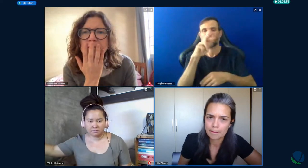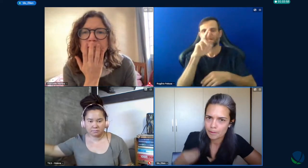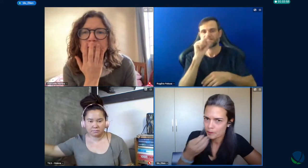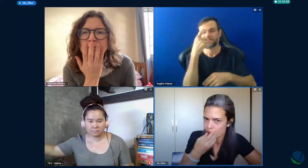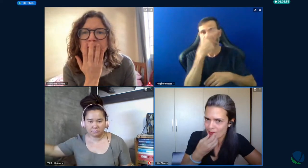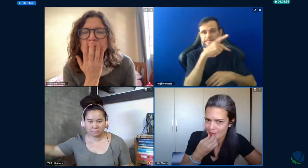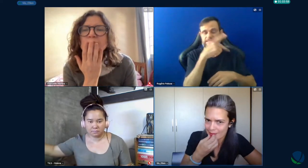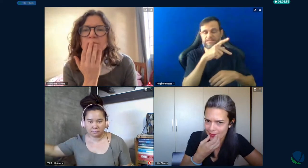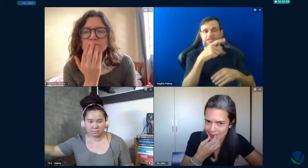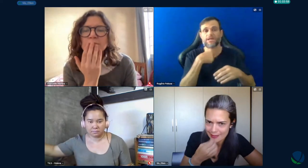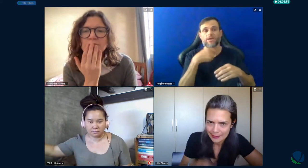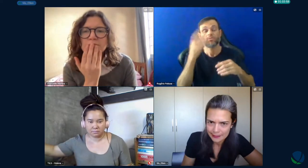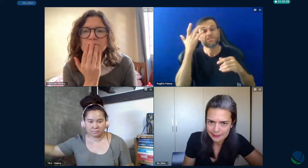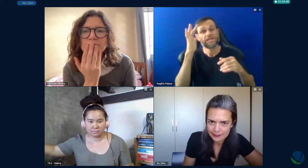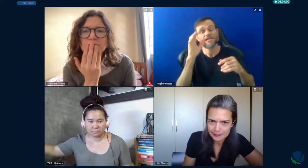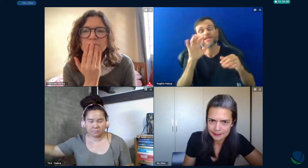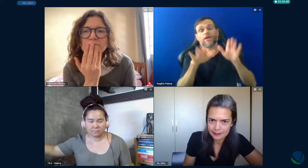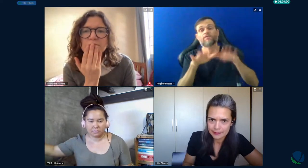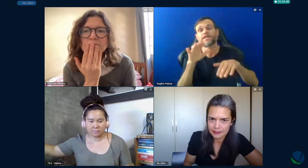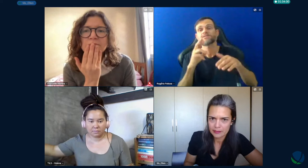por ele?